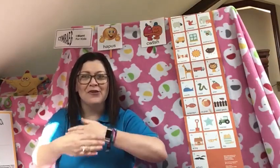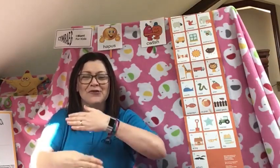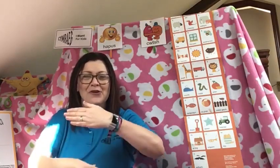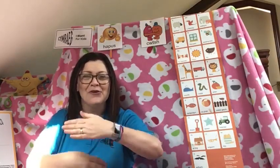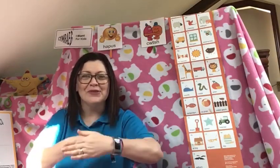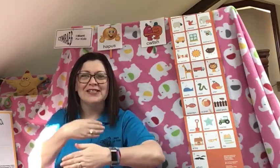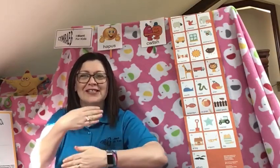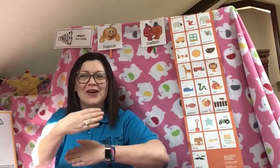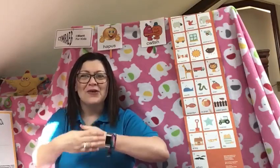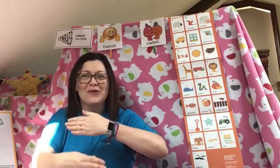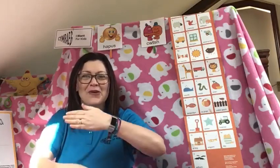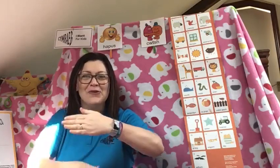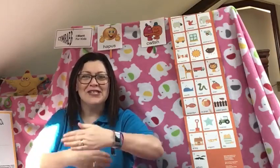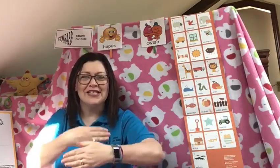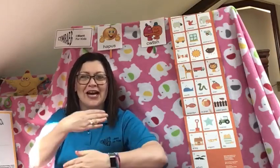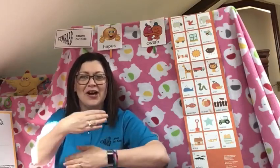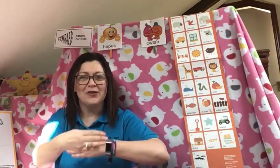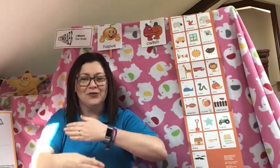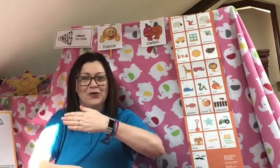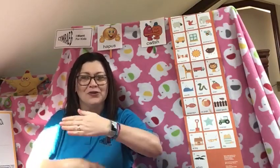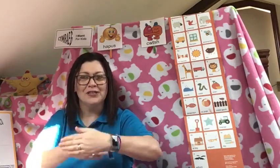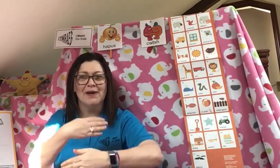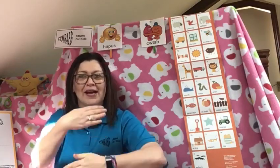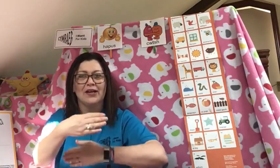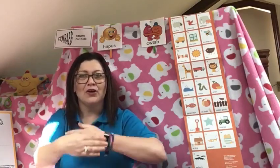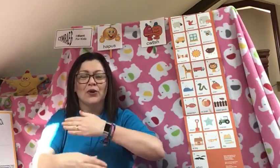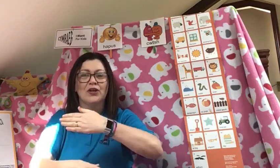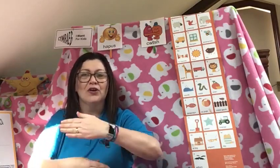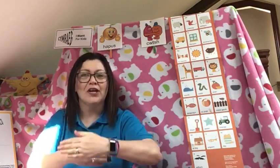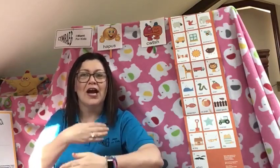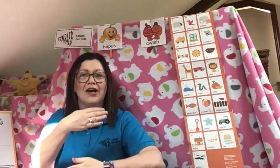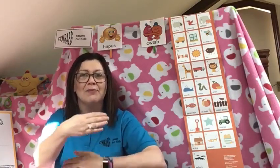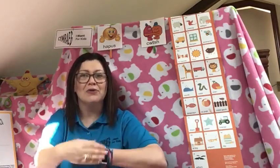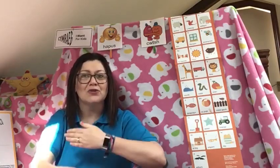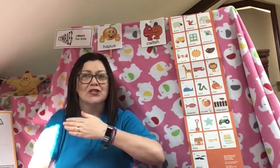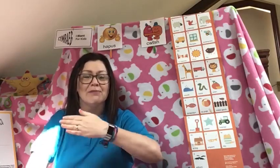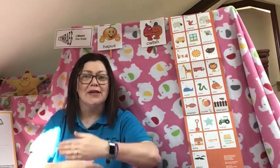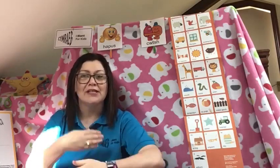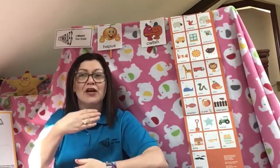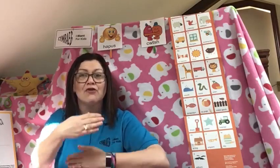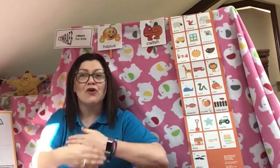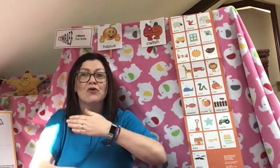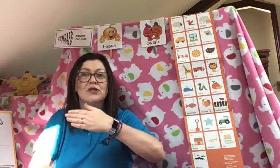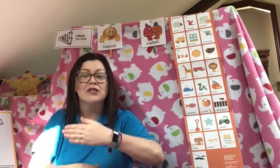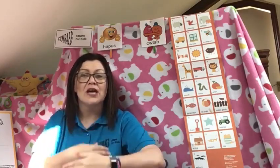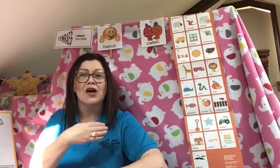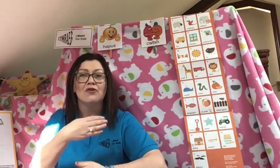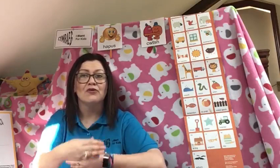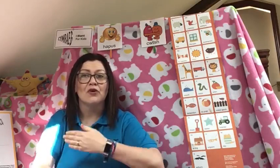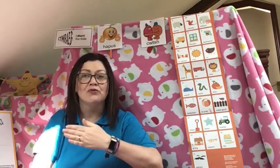a round, round a round. Mae olwynion ar y bws yn mynd round a